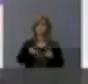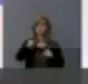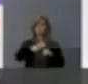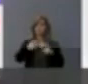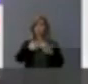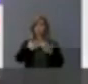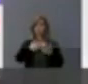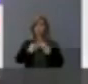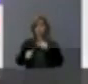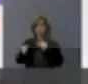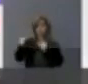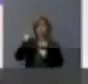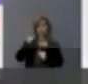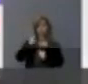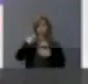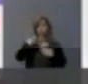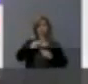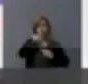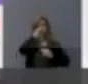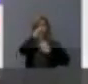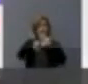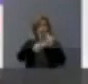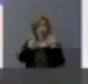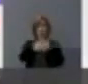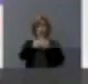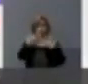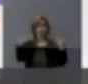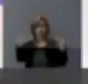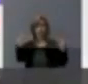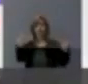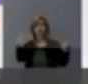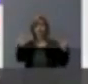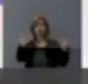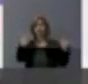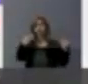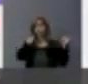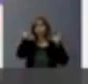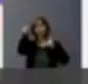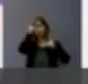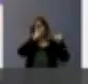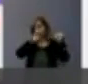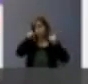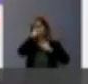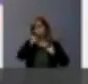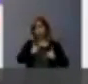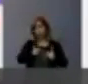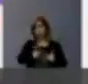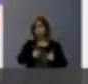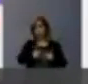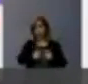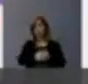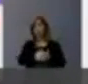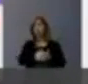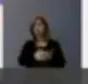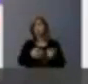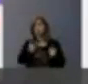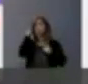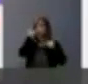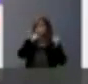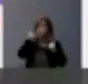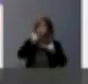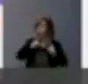situazione e la preoccupazione dei genovesi e direi anche non genovesi visto che è un